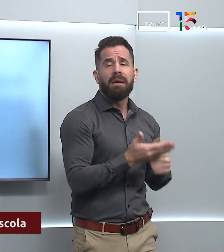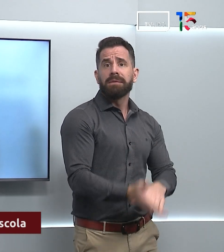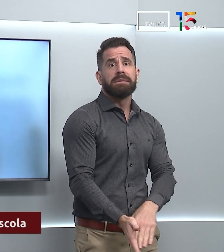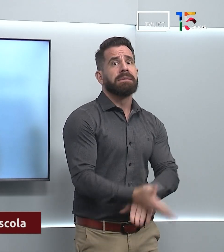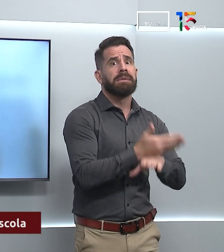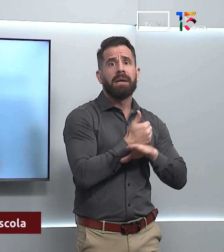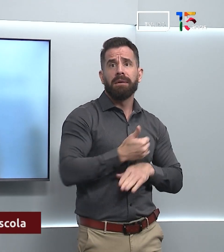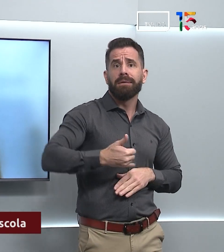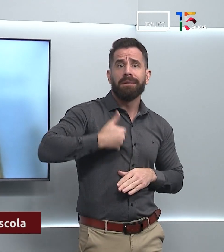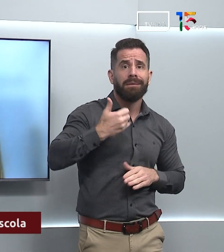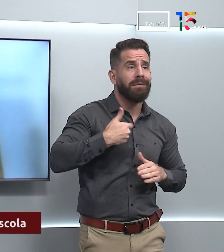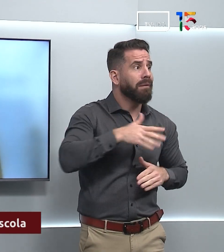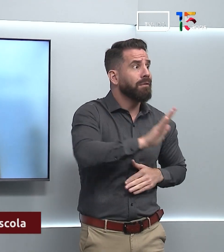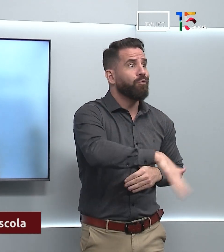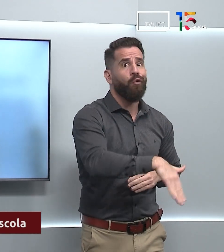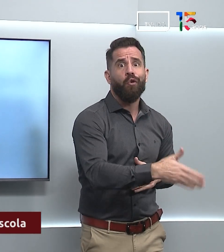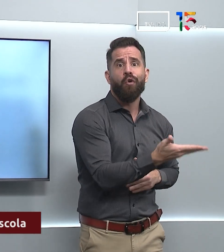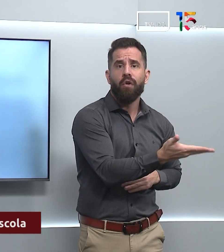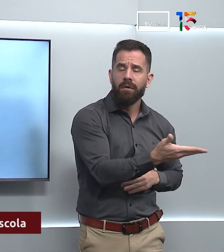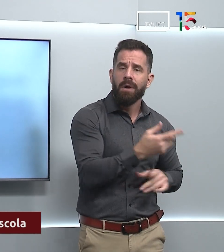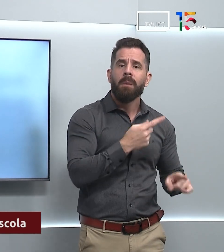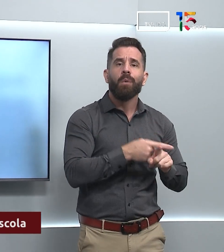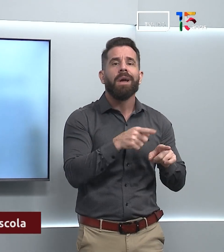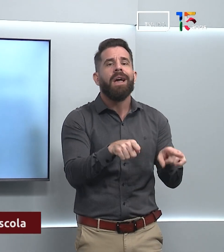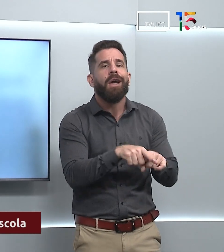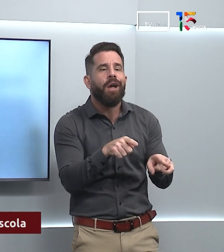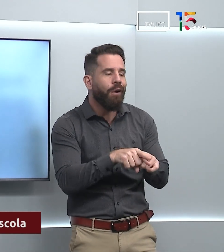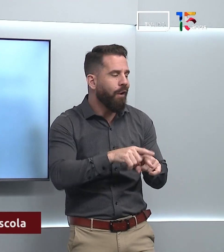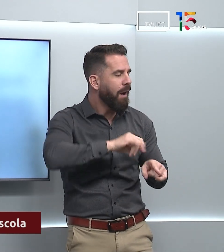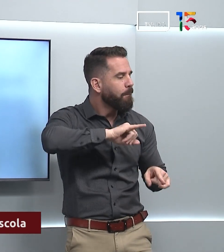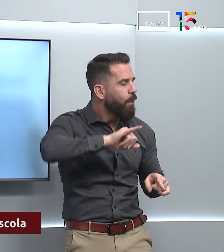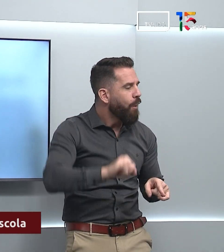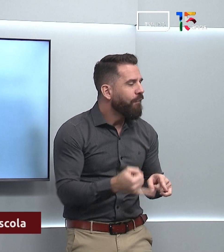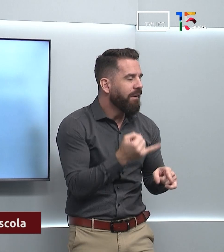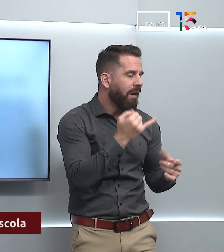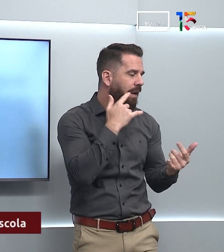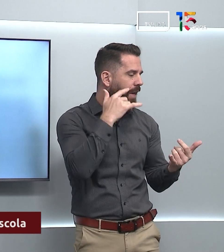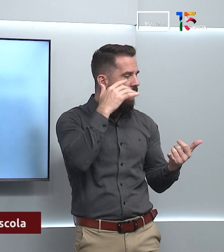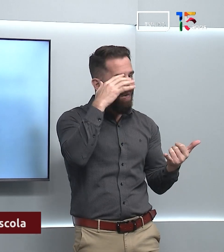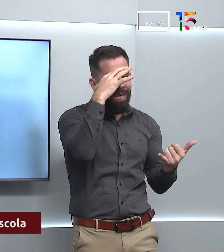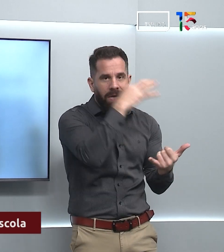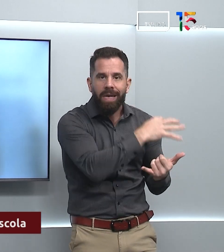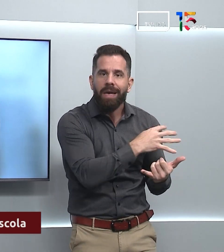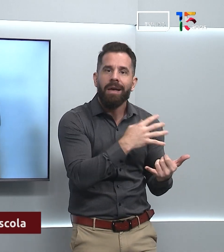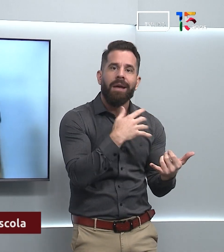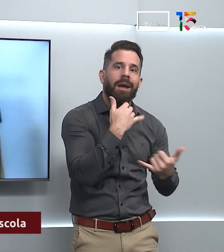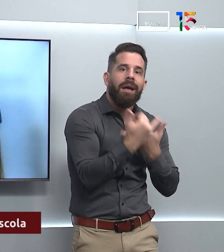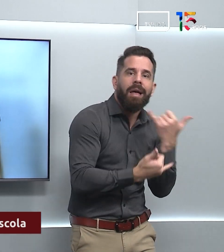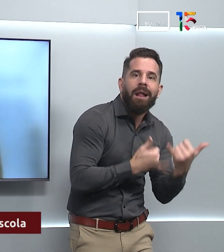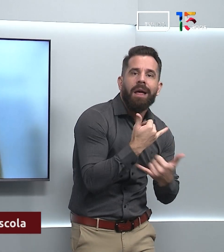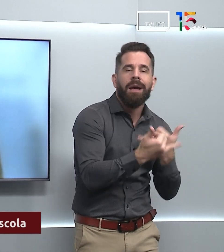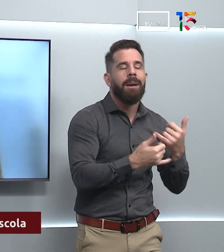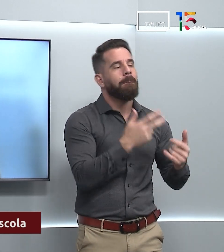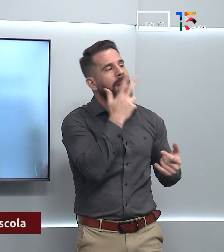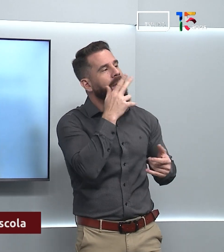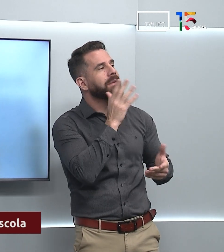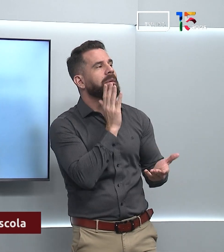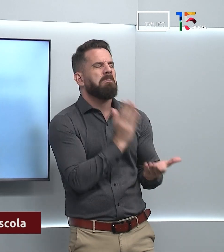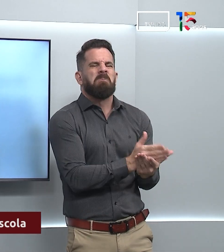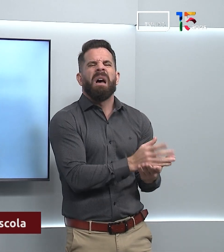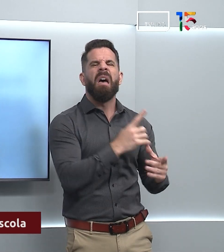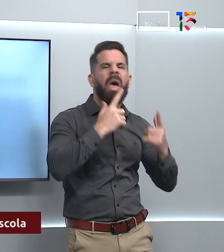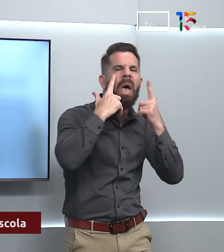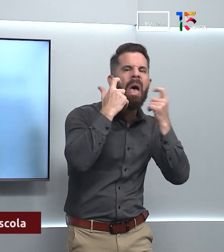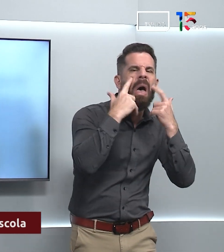justamente para que tenha ali uma distração, para que realmente essa criança não resmungue, né,